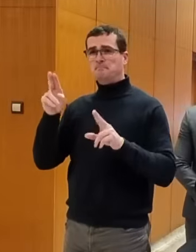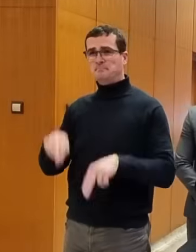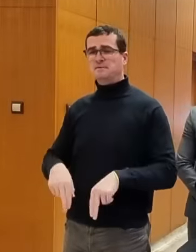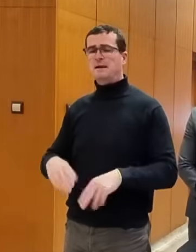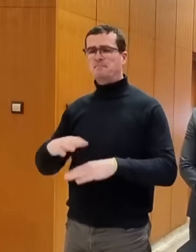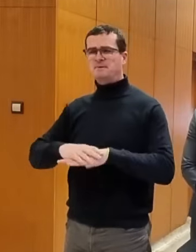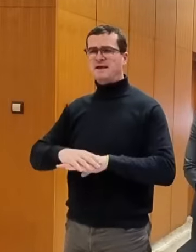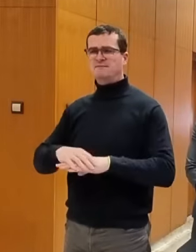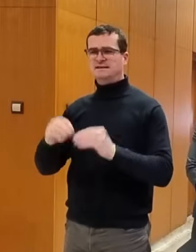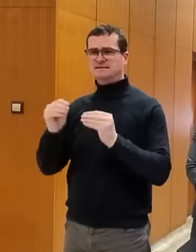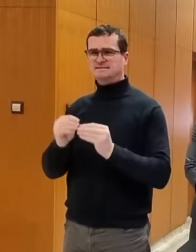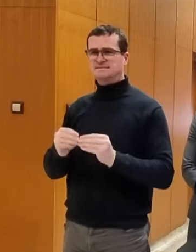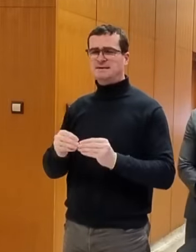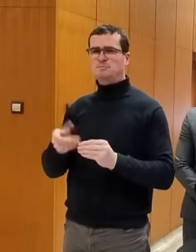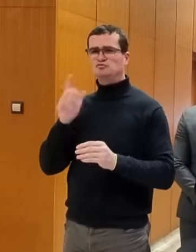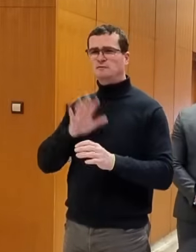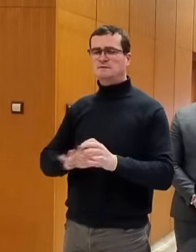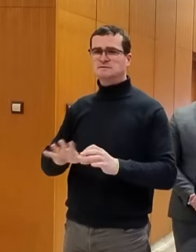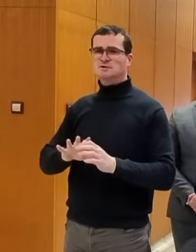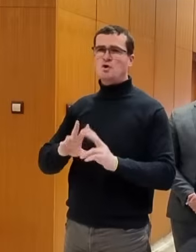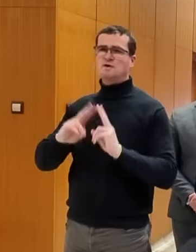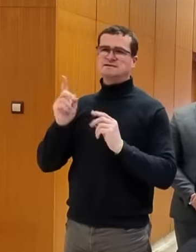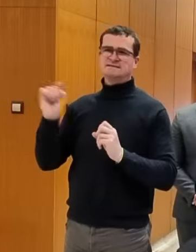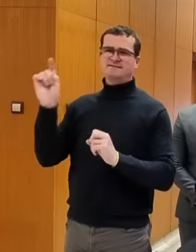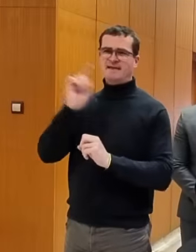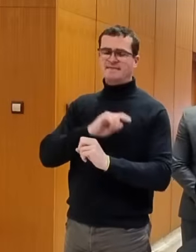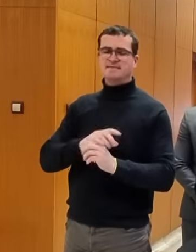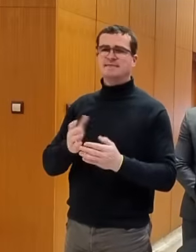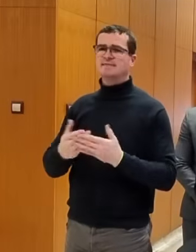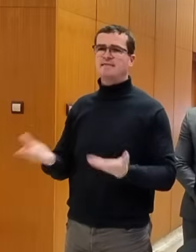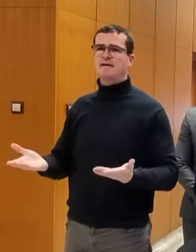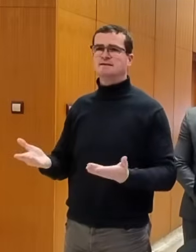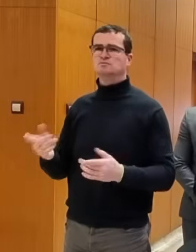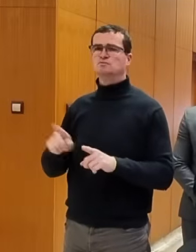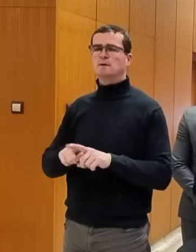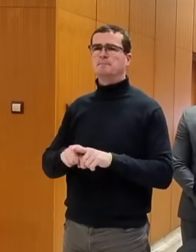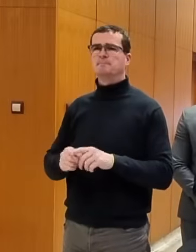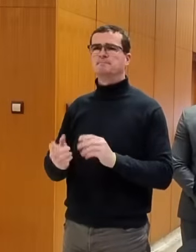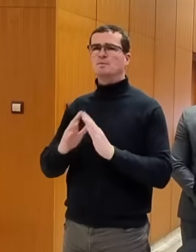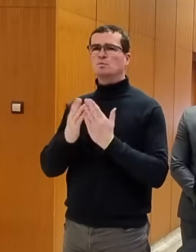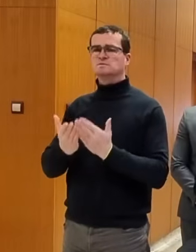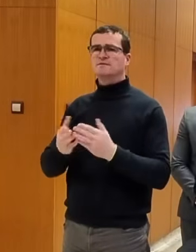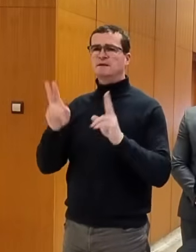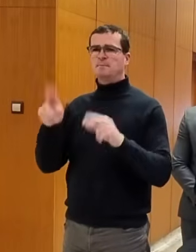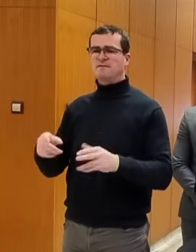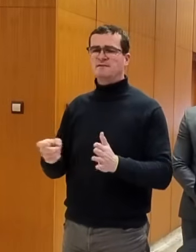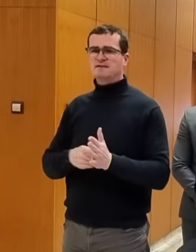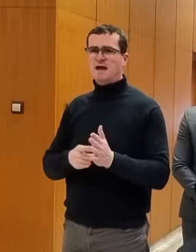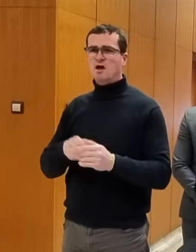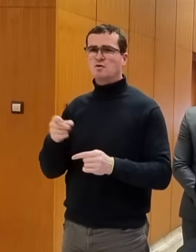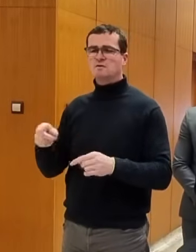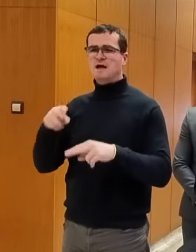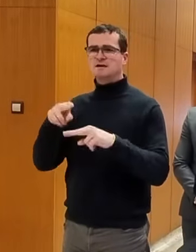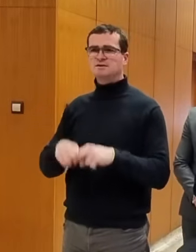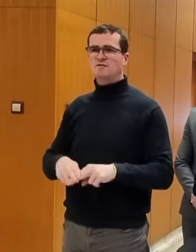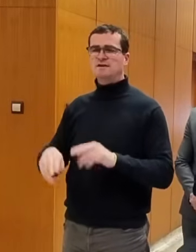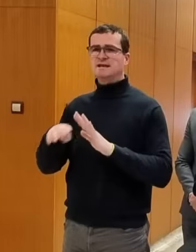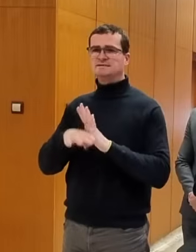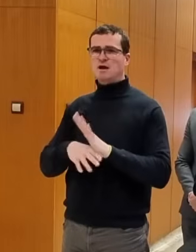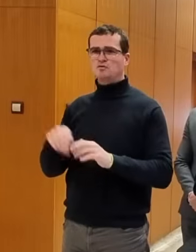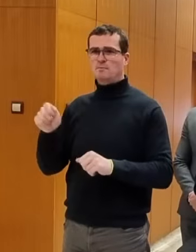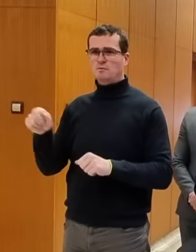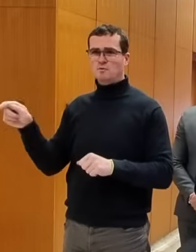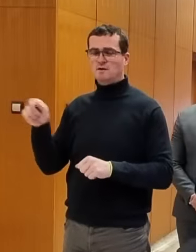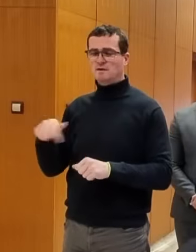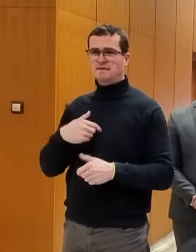už na Slovensku alebo kdekoľvek vo svete, neexistuje nejakým spôsobom ústavný alebo právny nárok na zachovanie zákonného